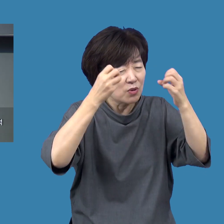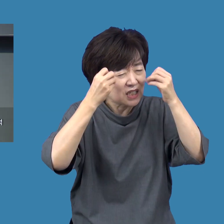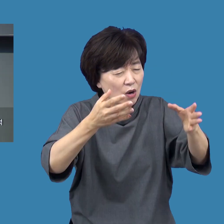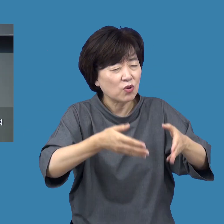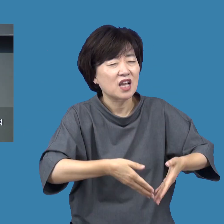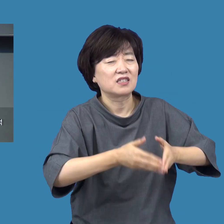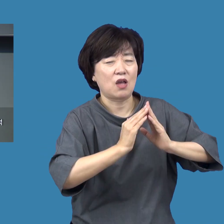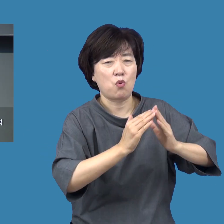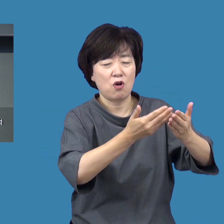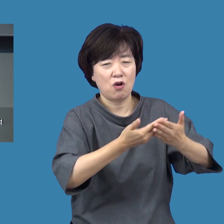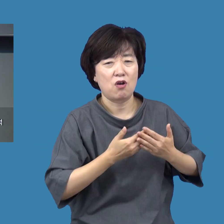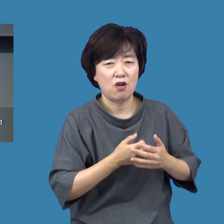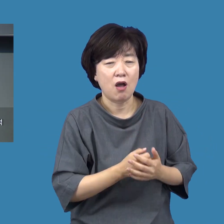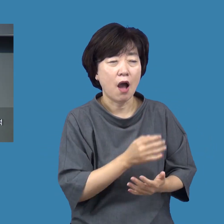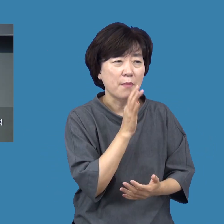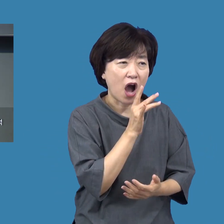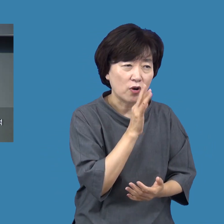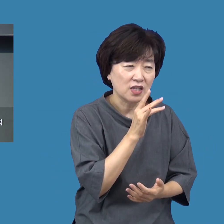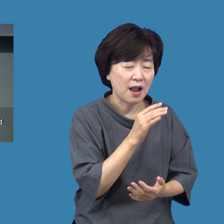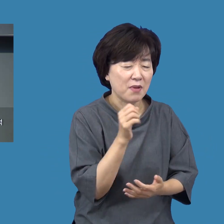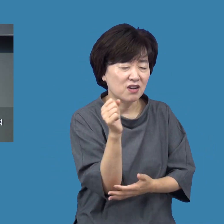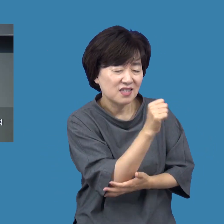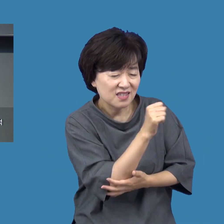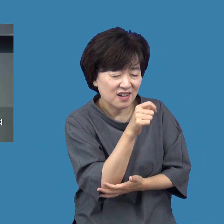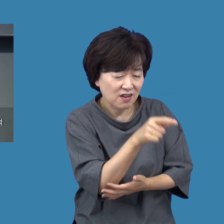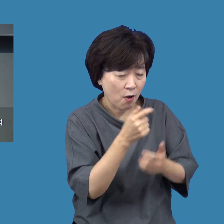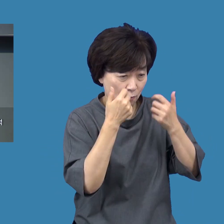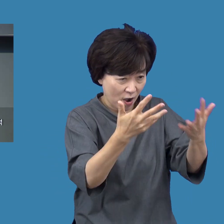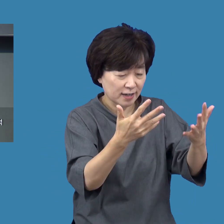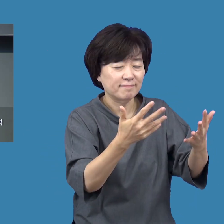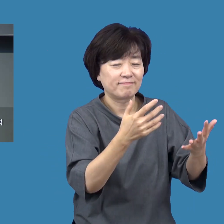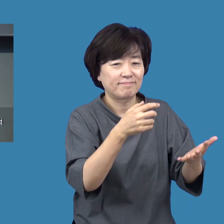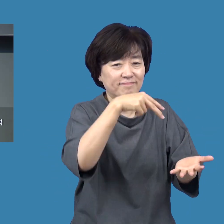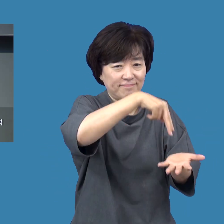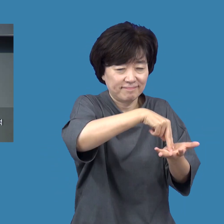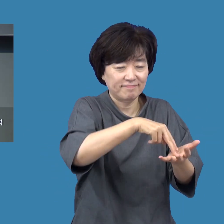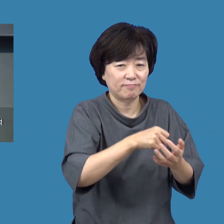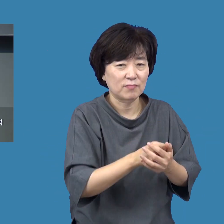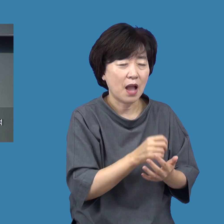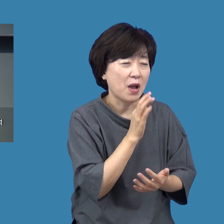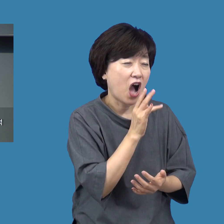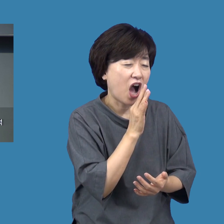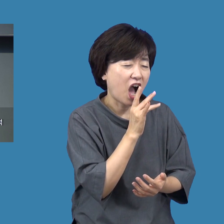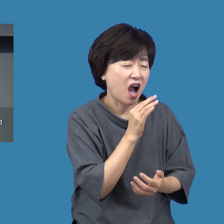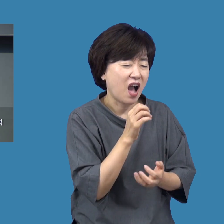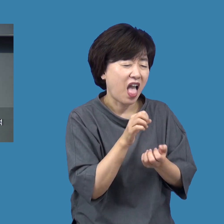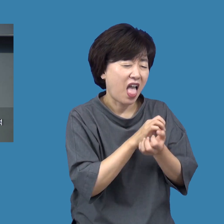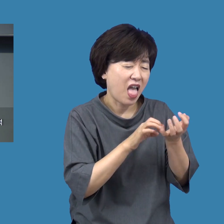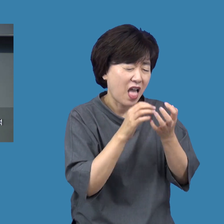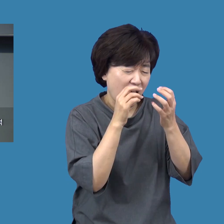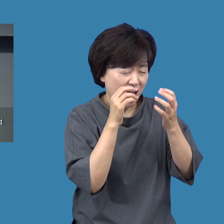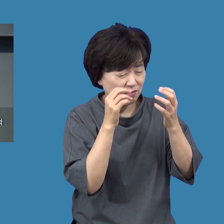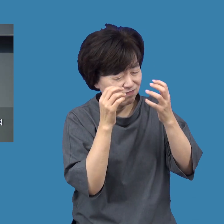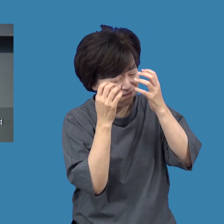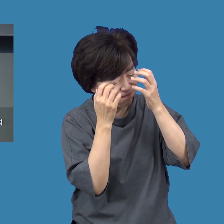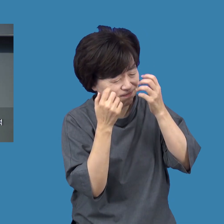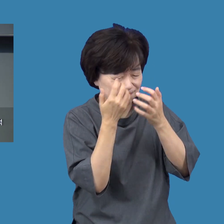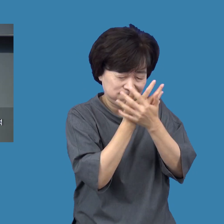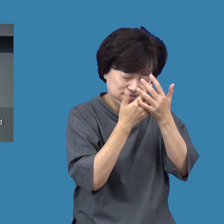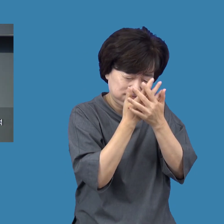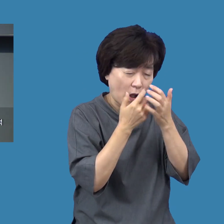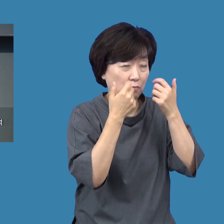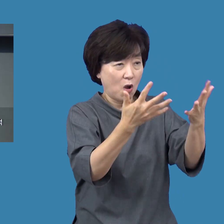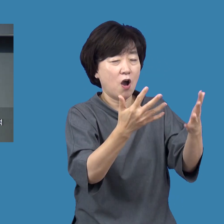거예요. 방언을 하면 흔들리던 것들이 확고해지고 방언을 하면 애매하고 혼란스럽던 것들이 명확해지고 방언을